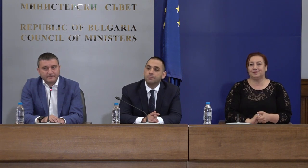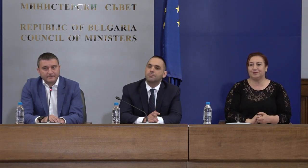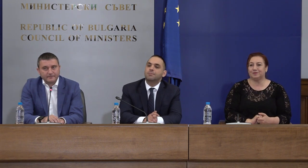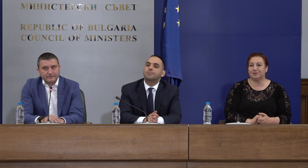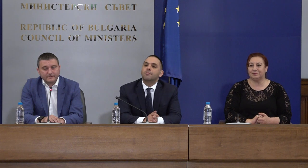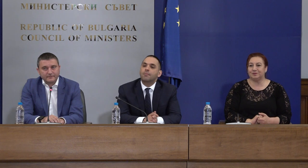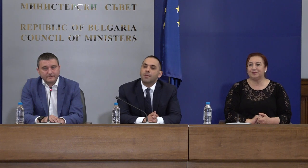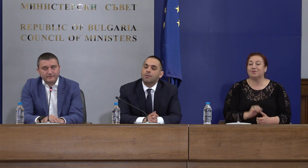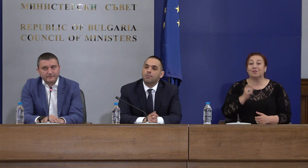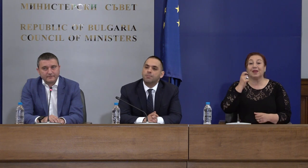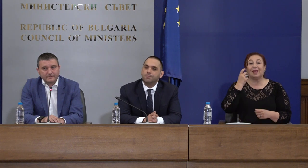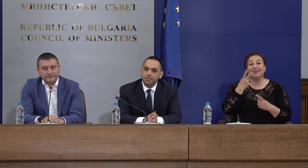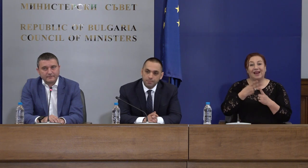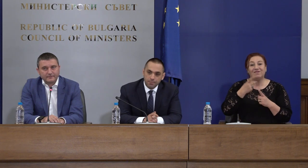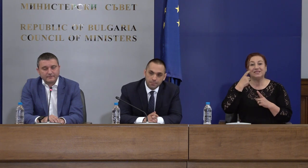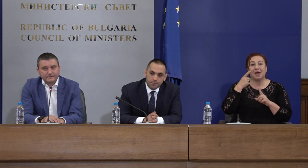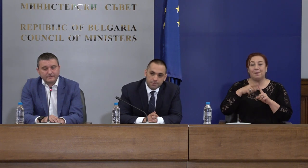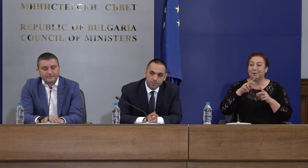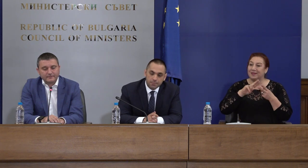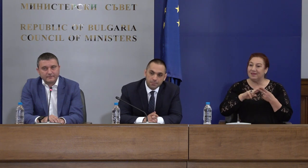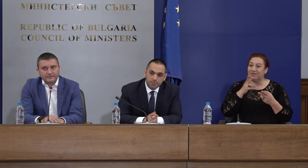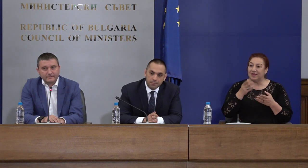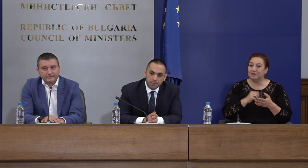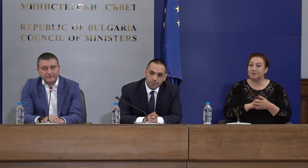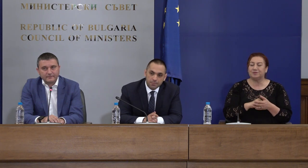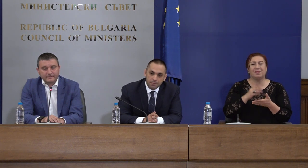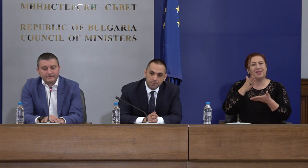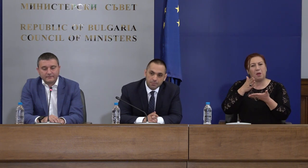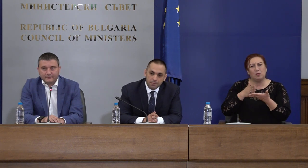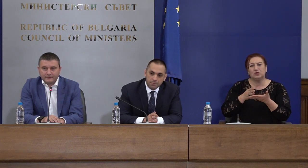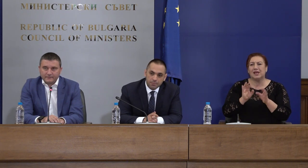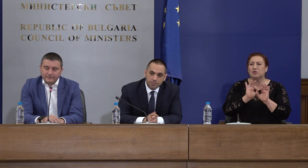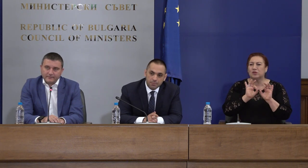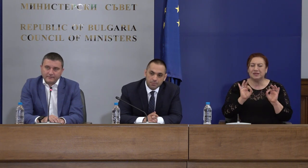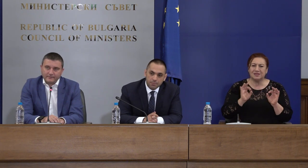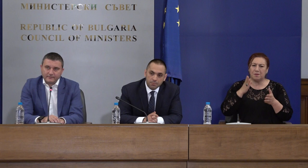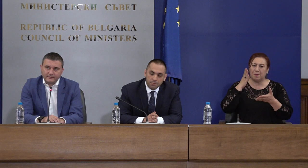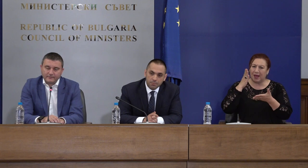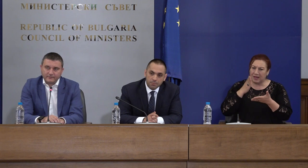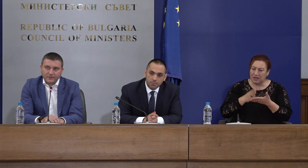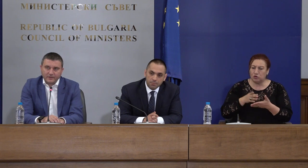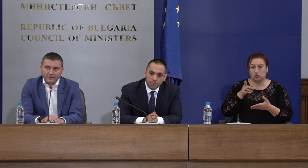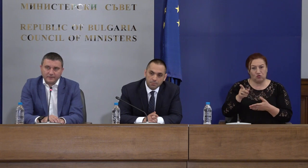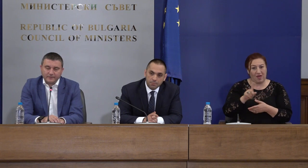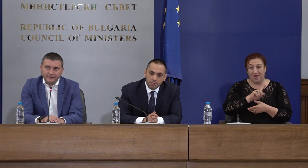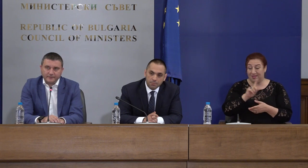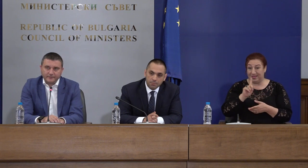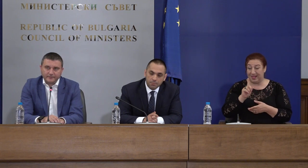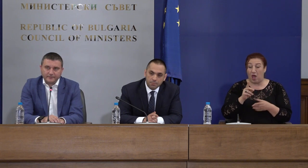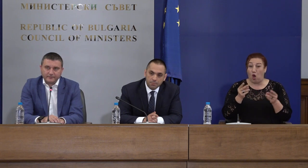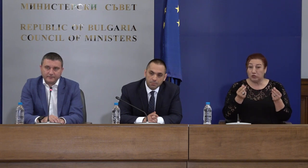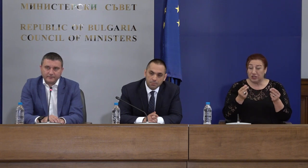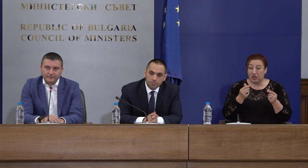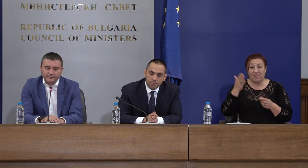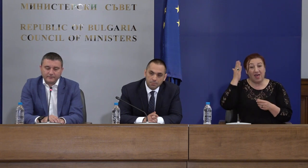Благодаря, че в BTV. Последно да изясним категорично, това не е държавна помощ и